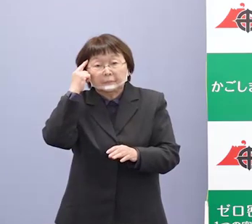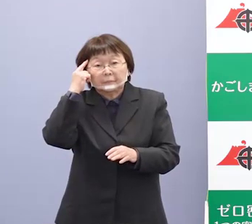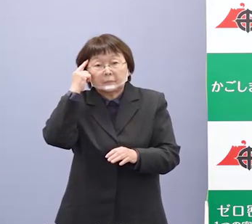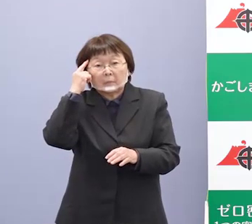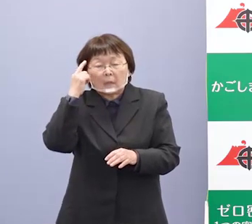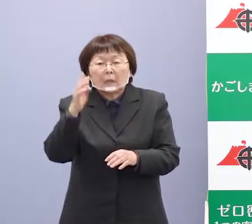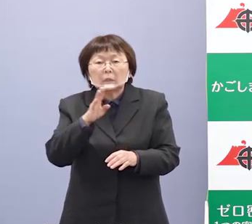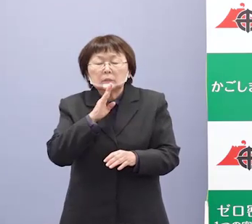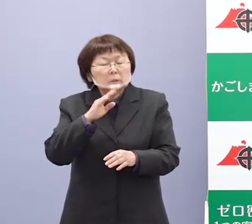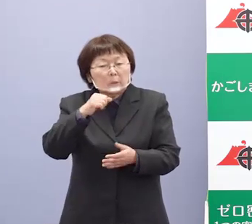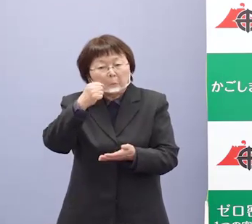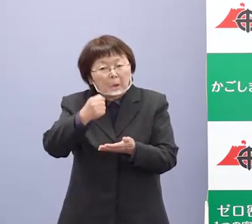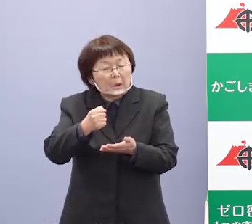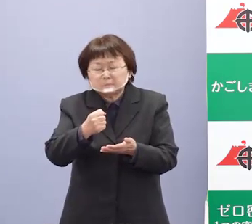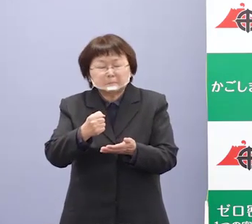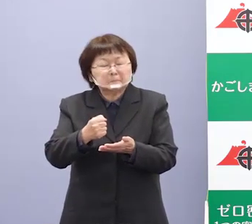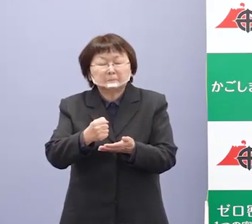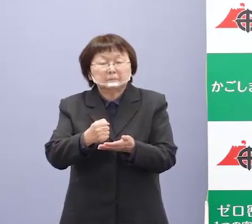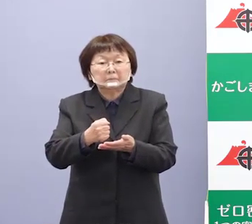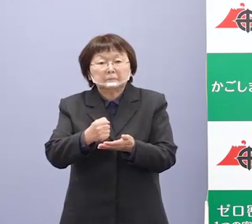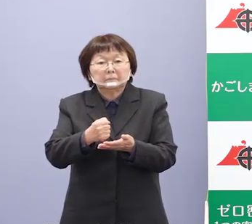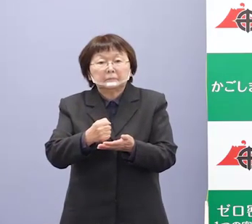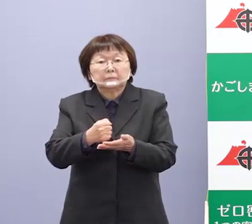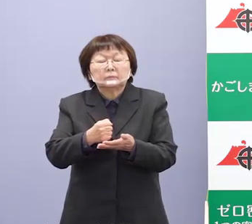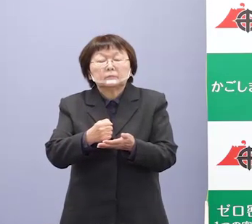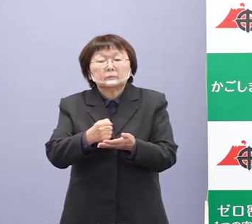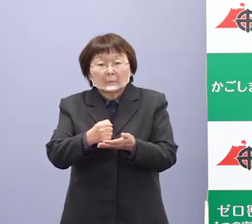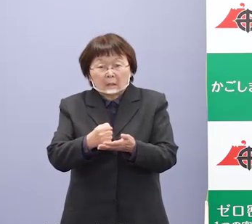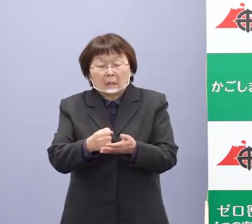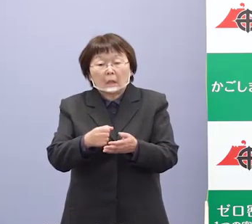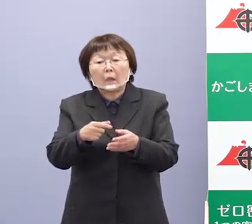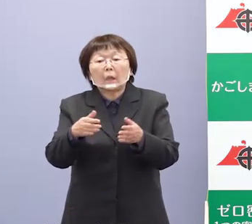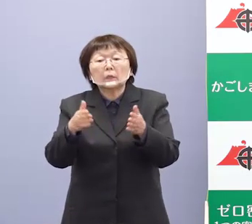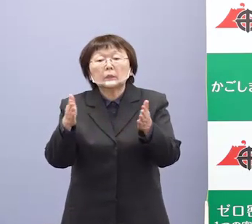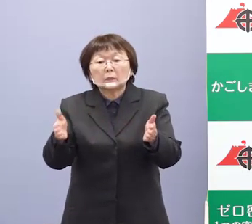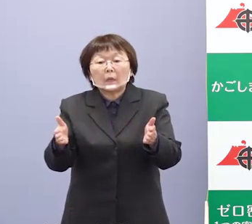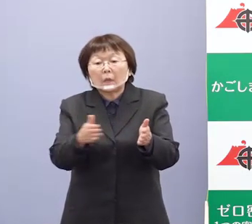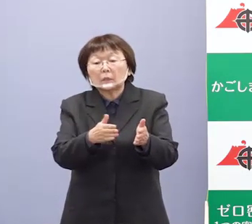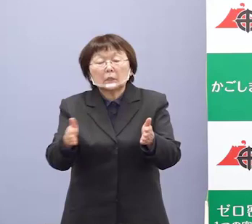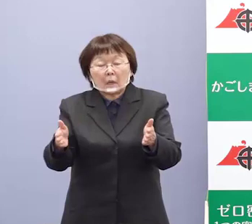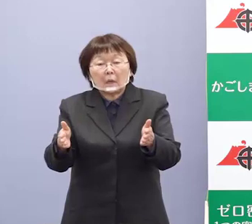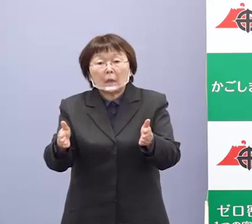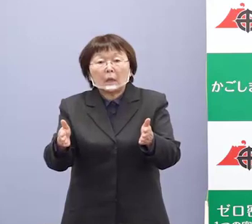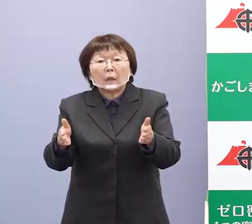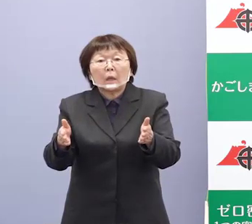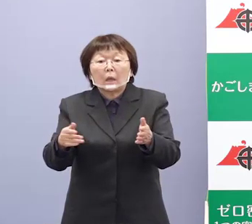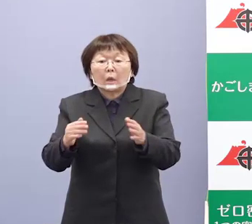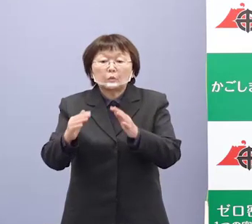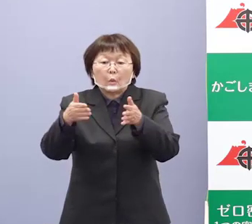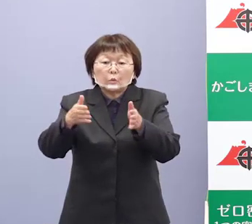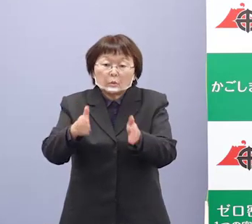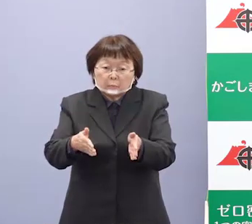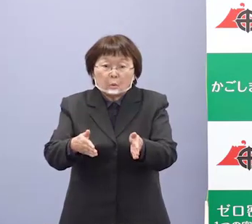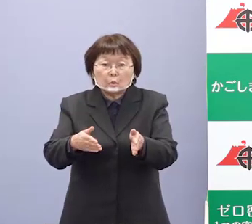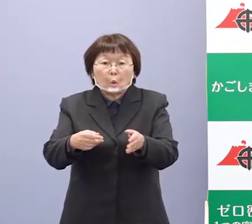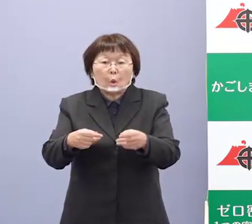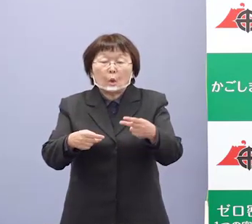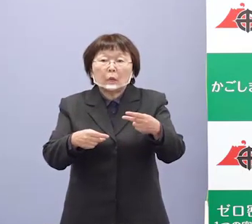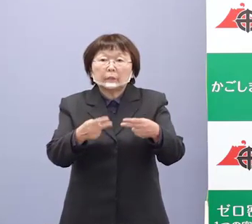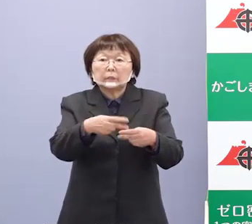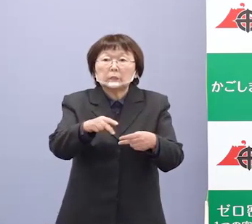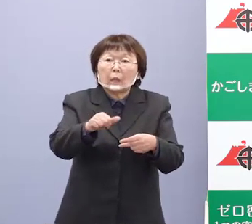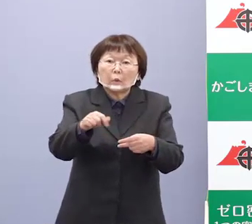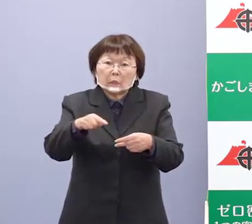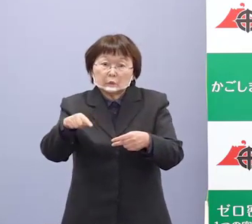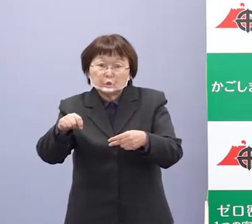実現することなく、そして一定期間実現しないものだから暫定活用としてドルフィンポートを2005年から2020年